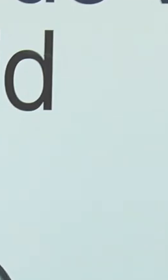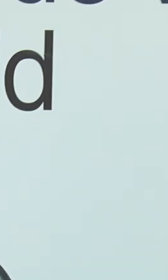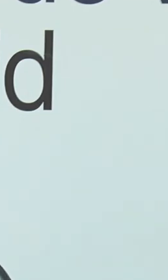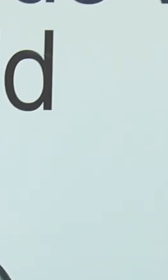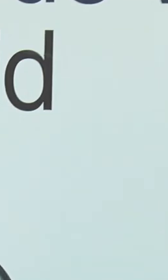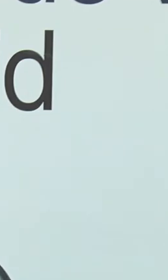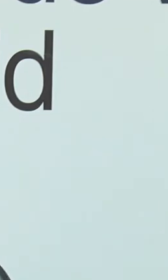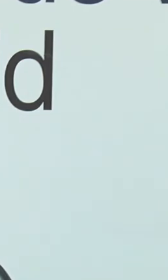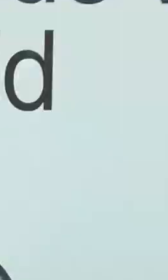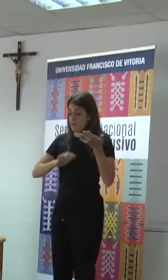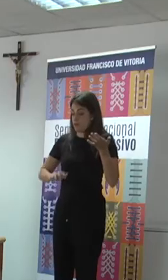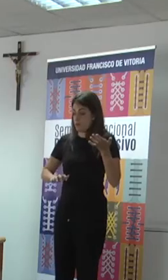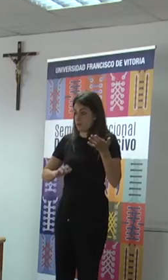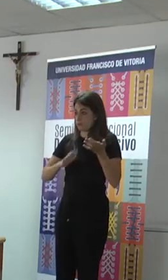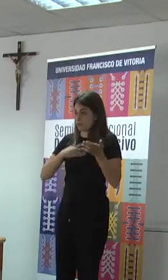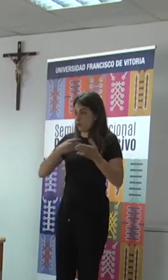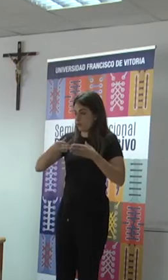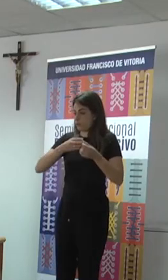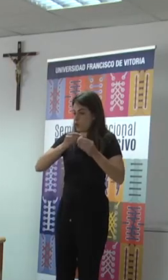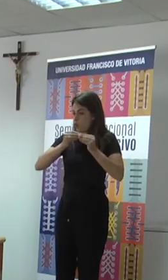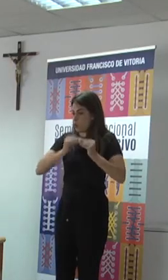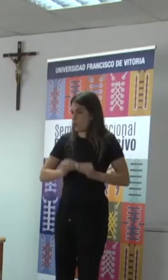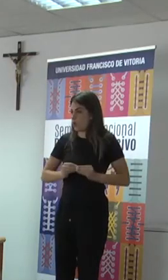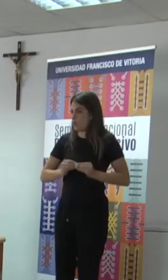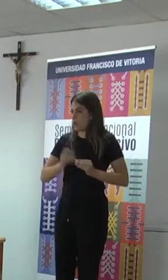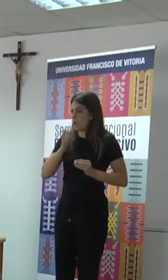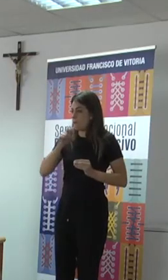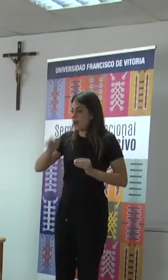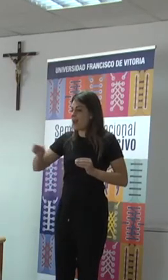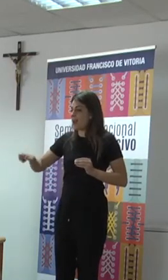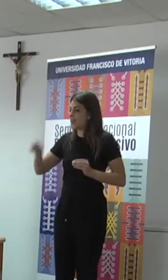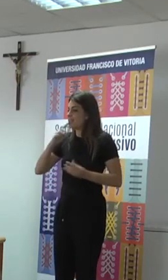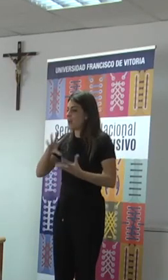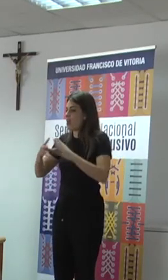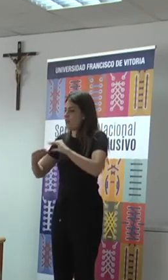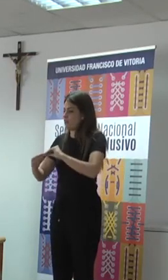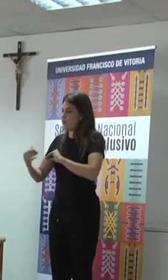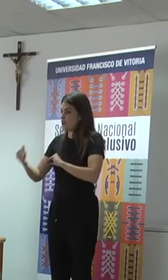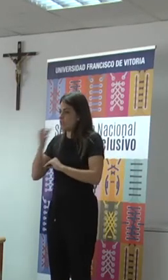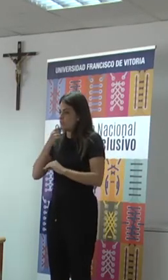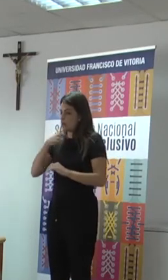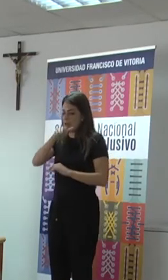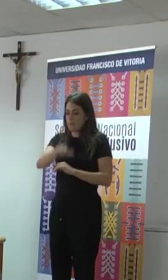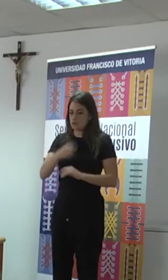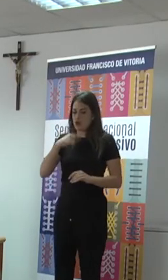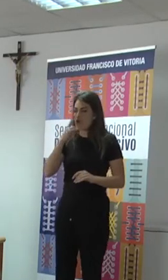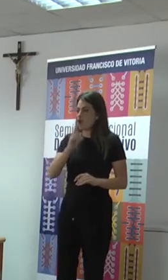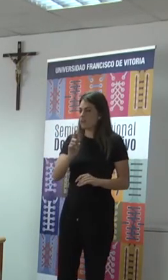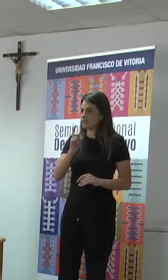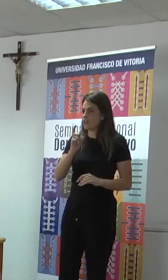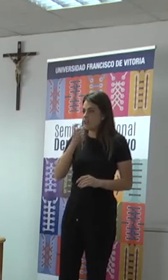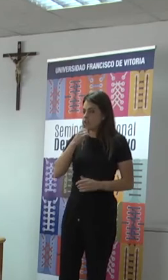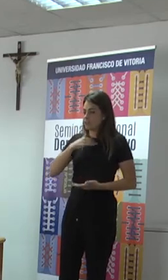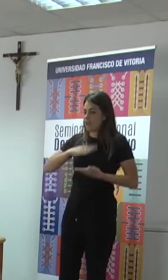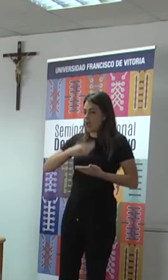informe a un agente que hace unas adaptaciones, pero como no han visto a la persona no sabe de lo que es capaz. Esa gente que me hizo